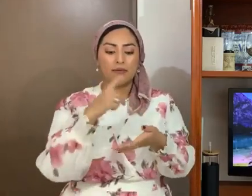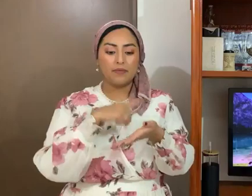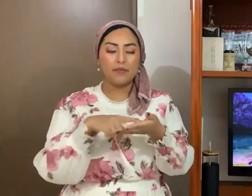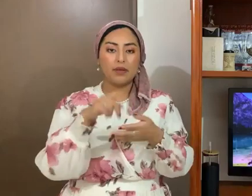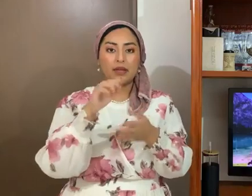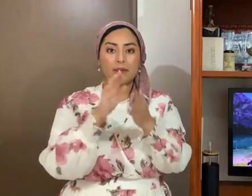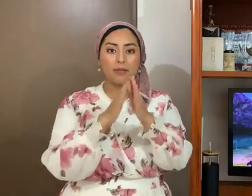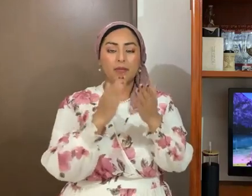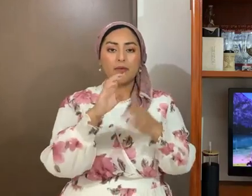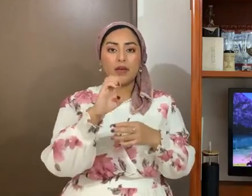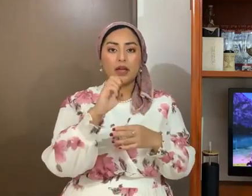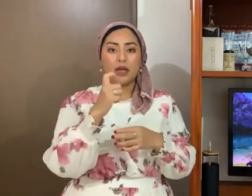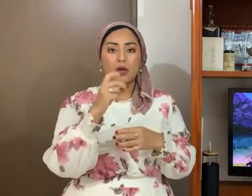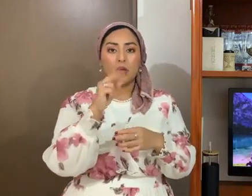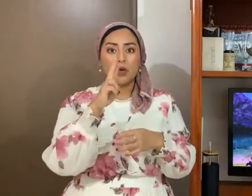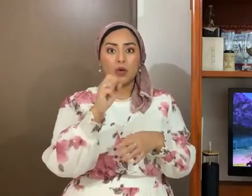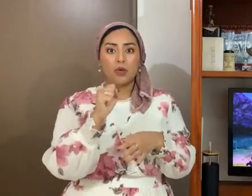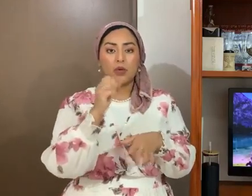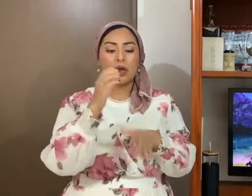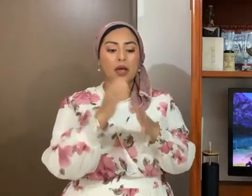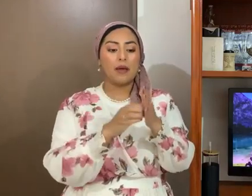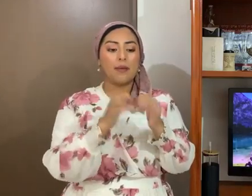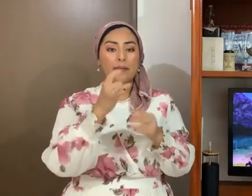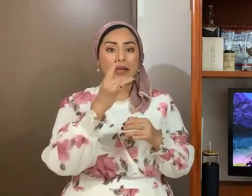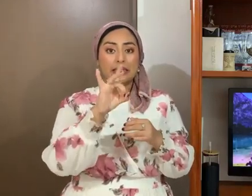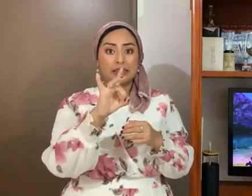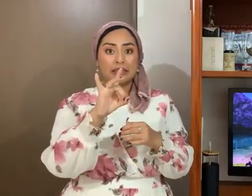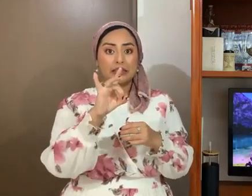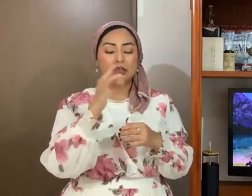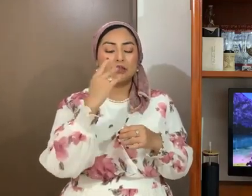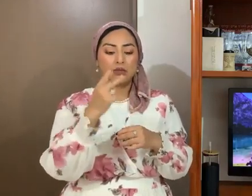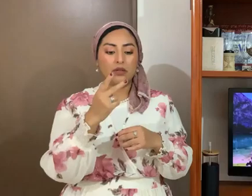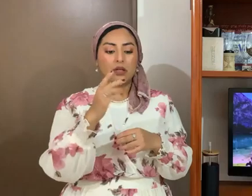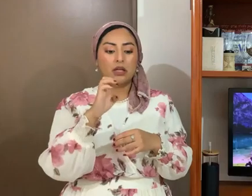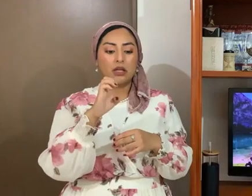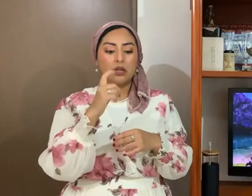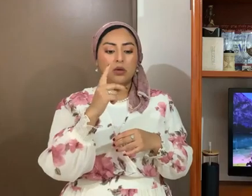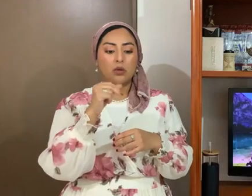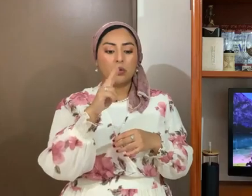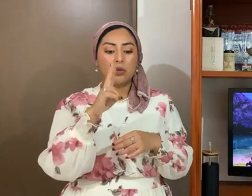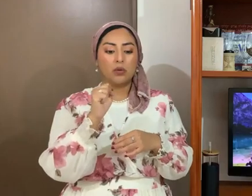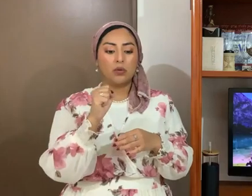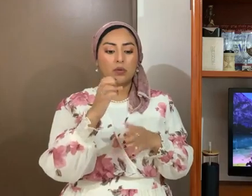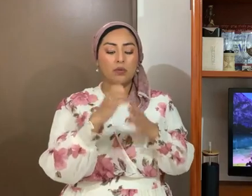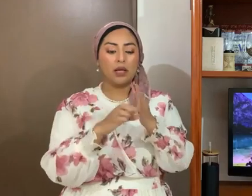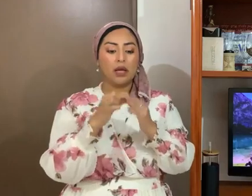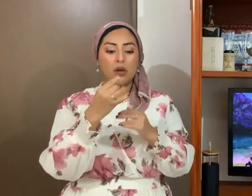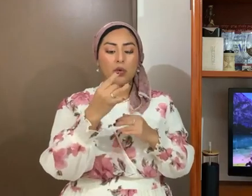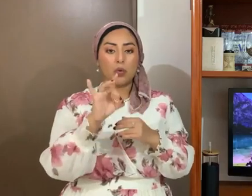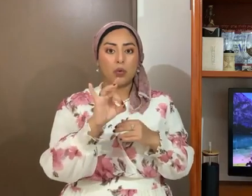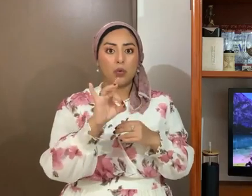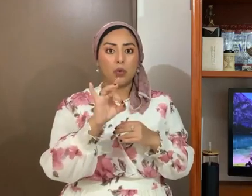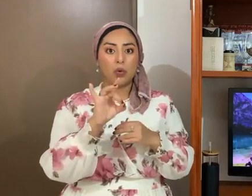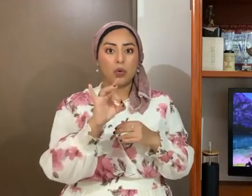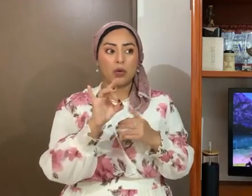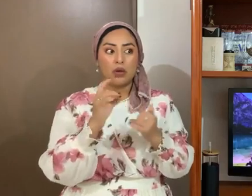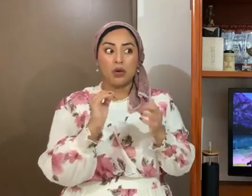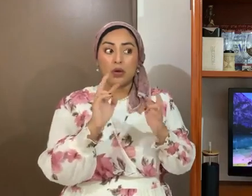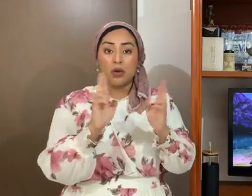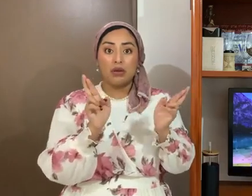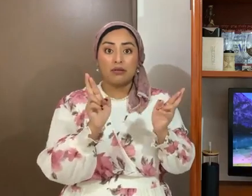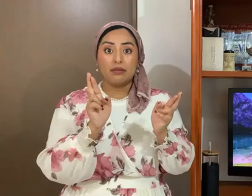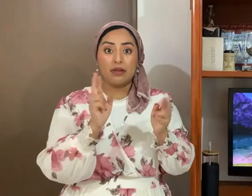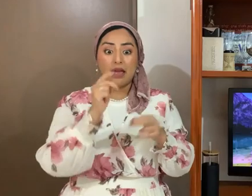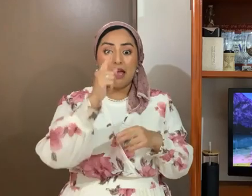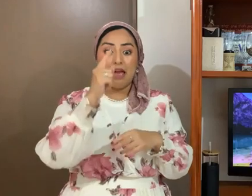Éxodo, vamos al libro del Éxodo en el capítulo 18. Vamos a Éxodo en el capítulo 18. Y ya estamos